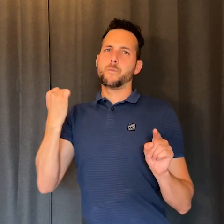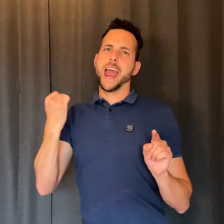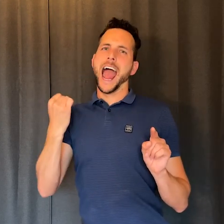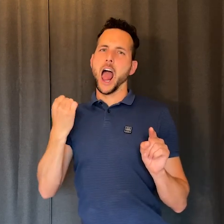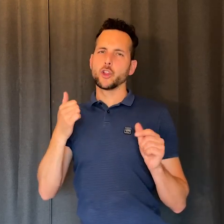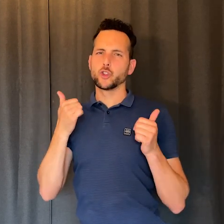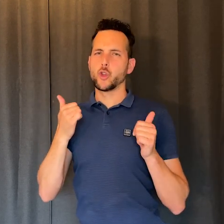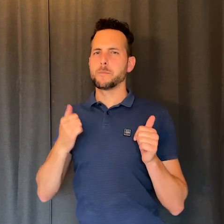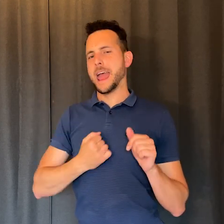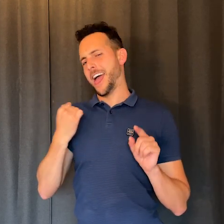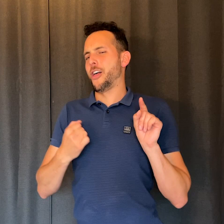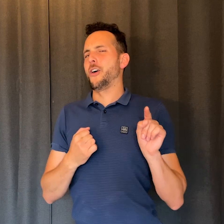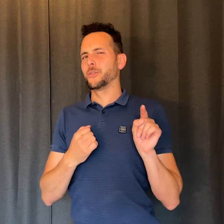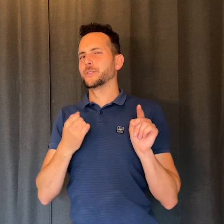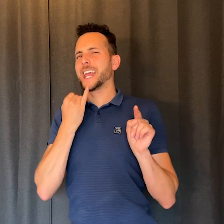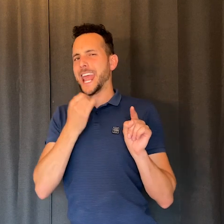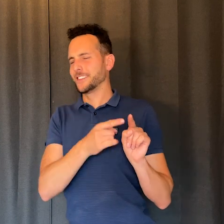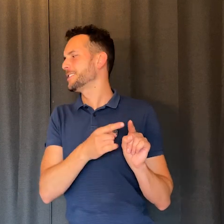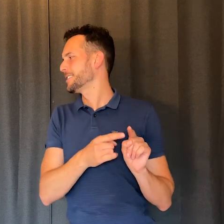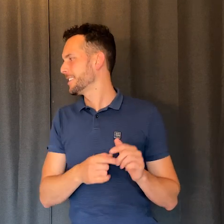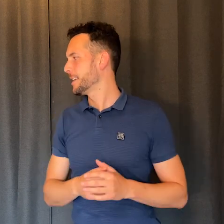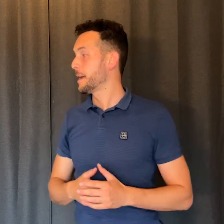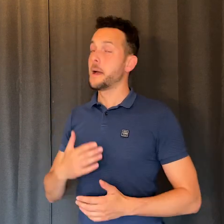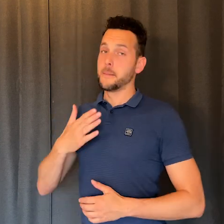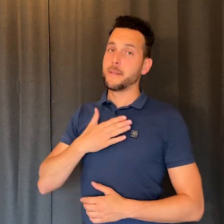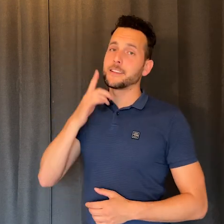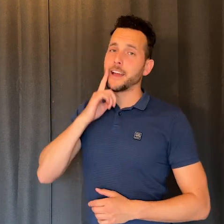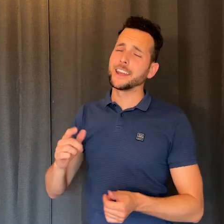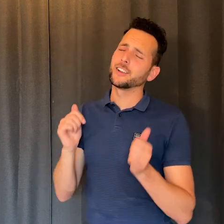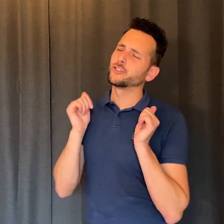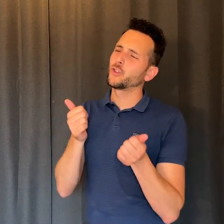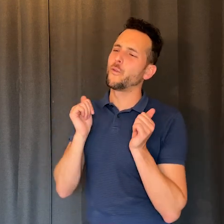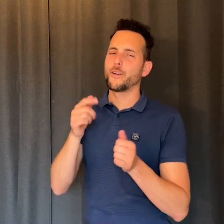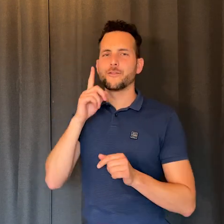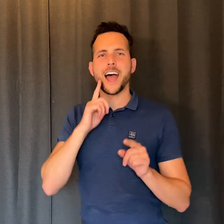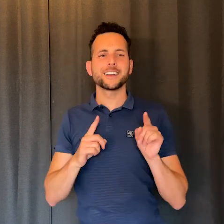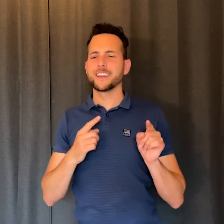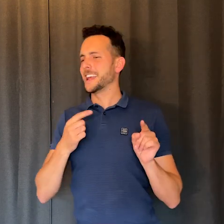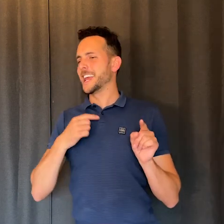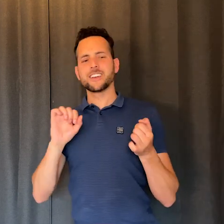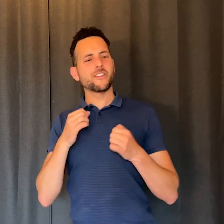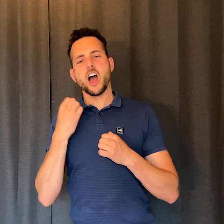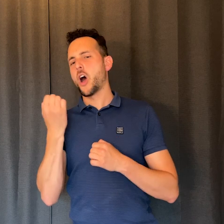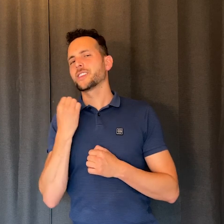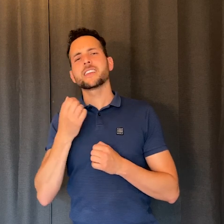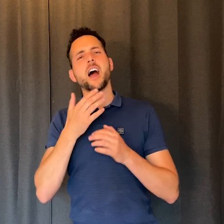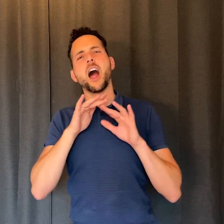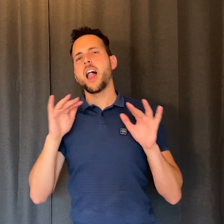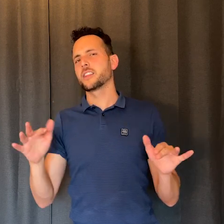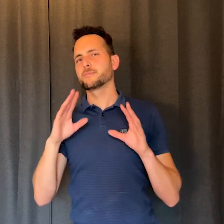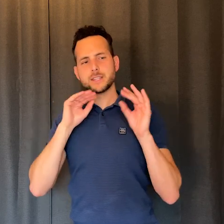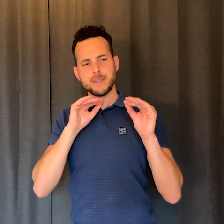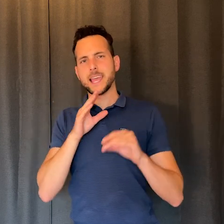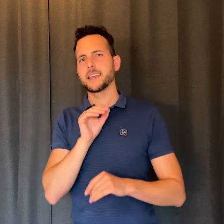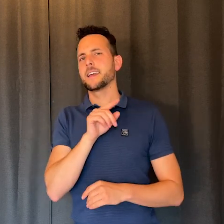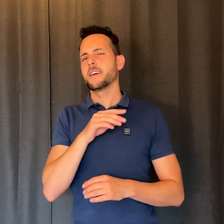superheld. Dat hij superheld is. Nou, mijn vader is een toffe vader, omdat ik kan altijd alles met hem bespreken. En dat vind ik vooral echt heel